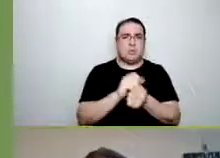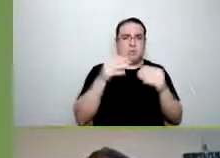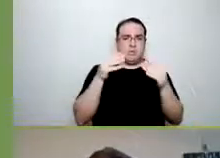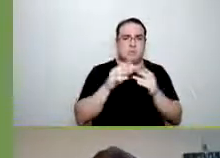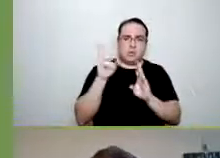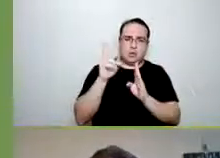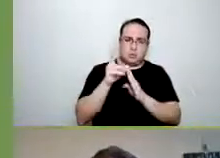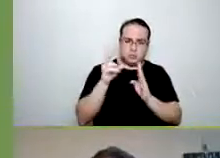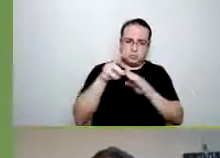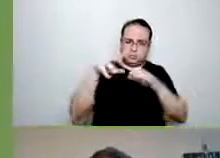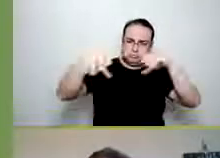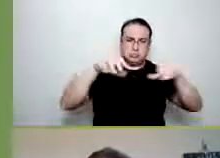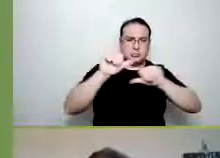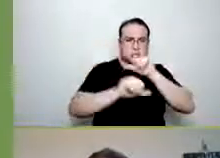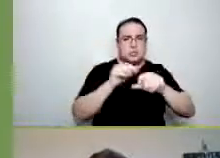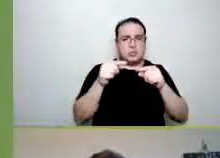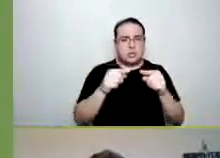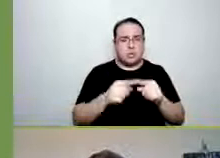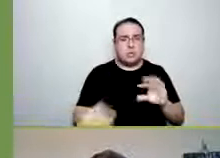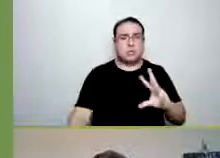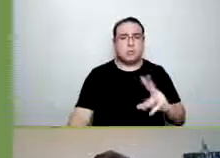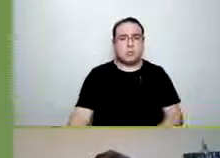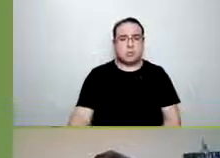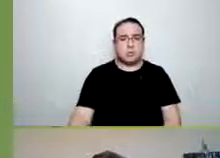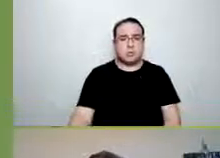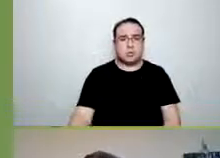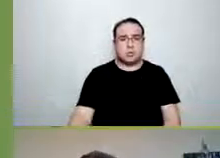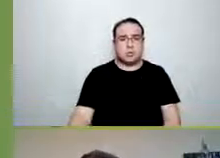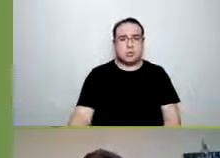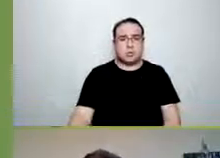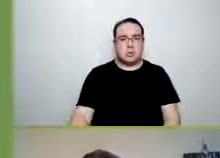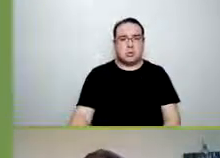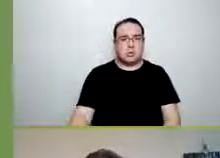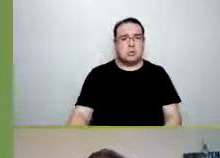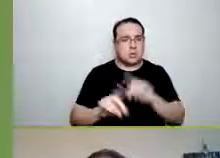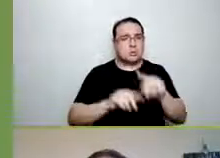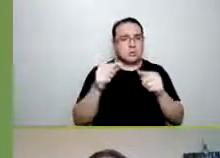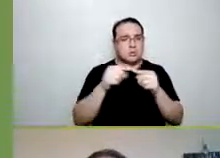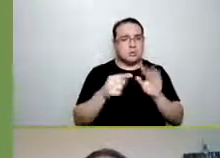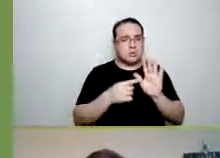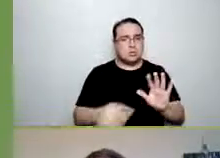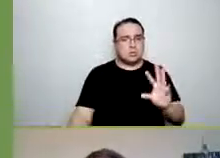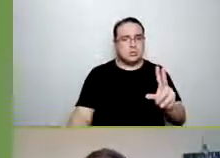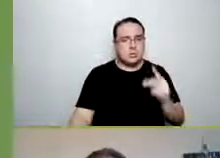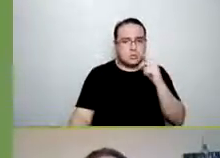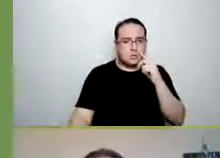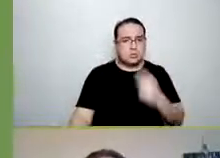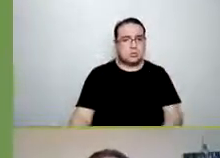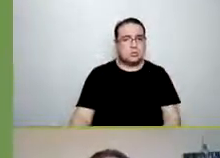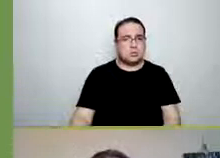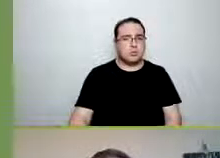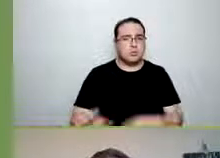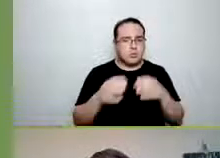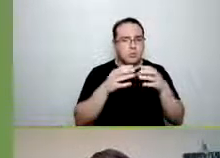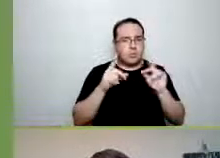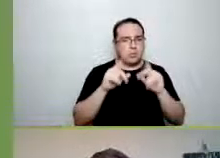e convertem uma parte da população a cristãos, e isso muitas vezes leva a uma divisão dentro do